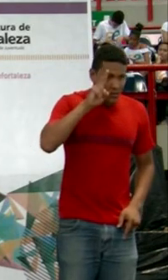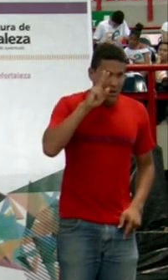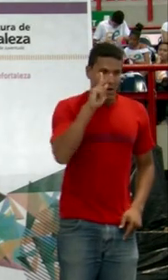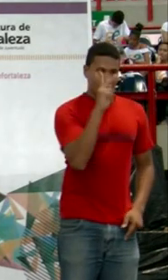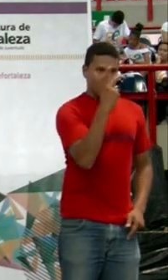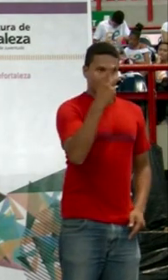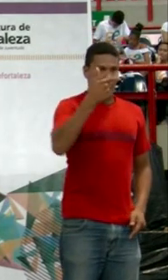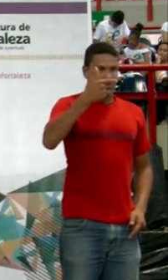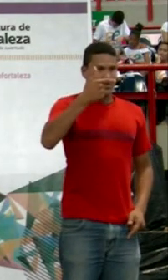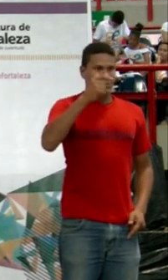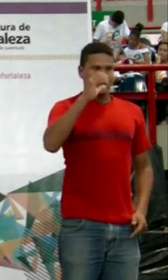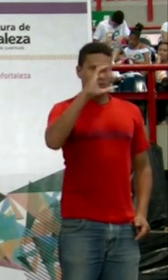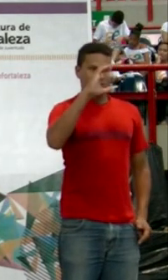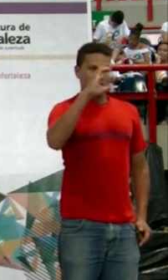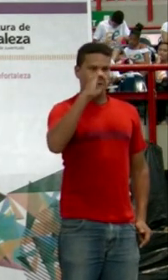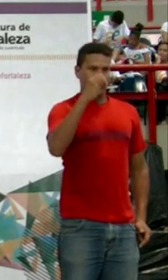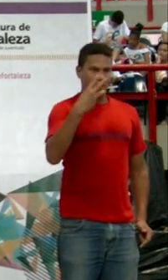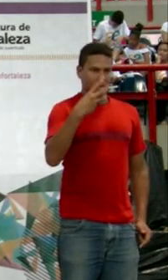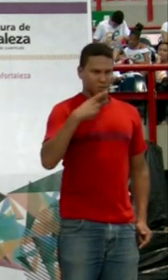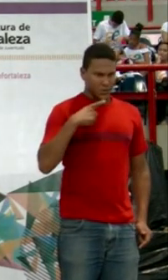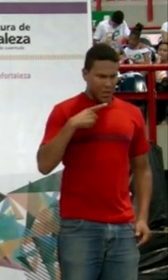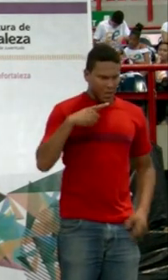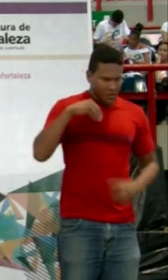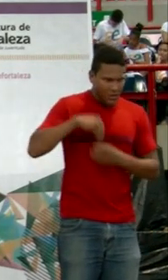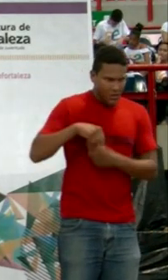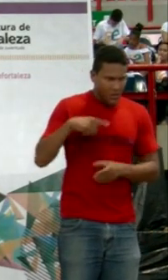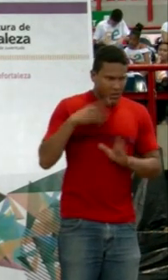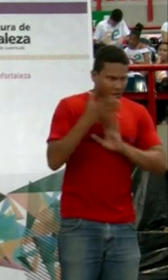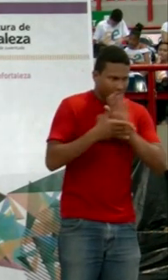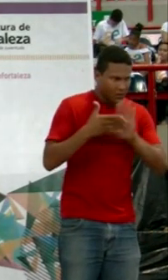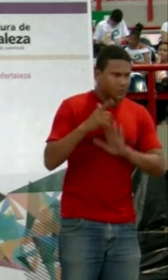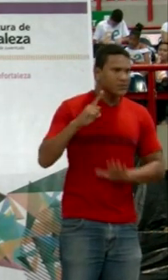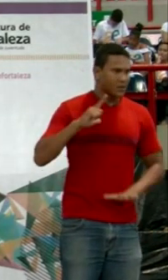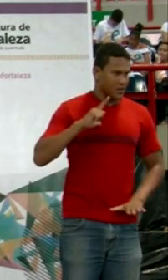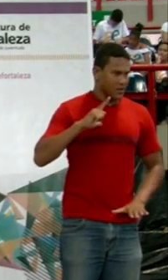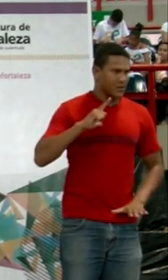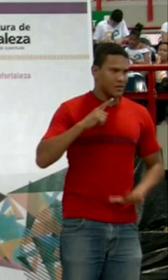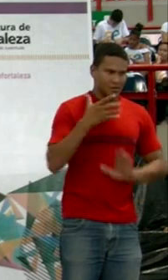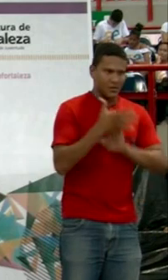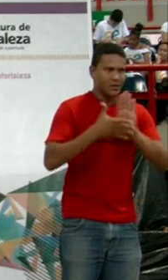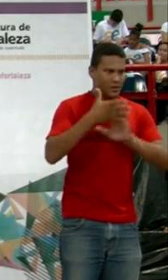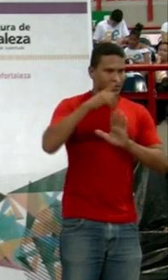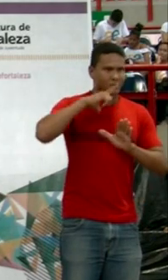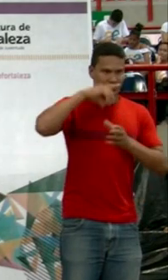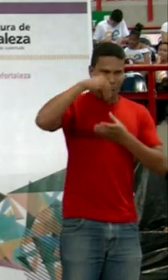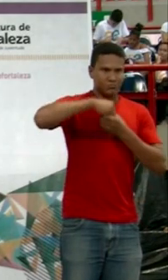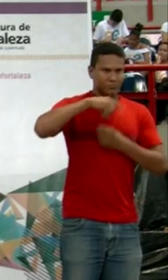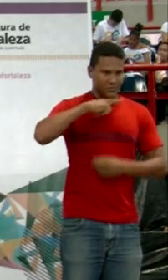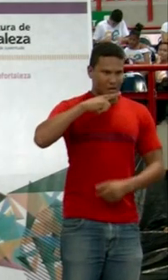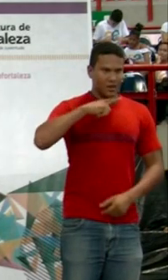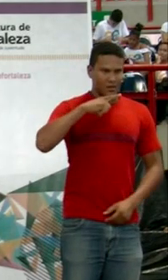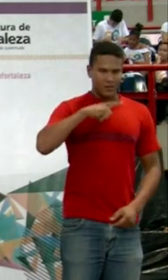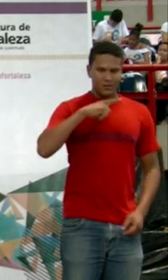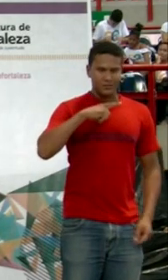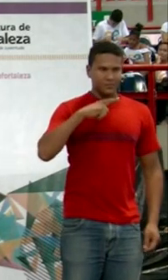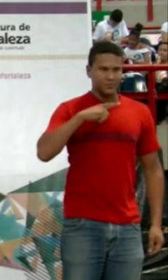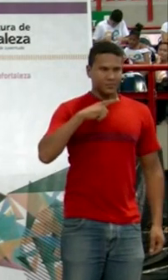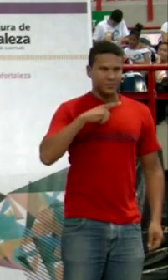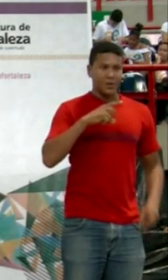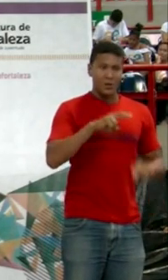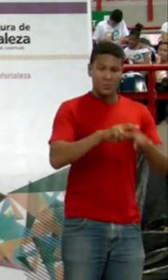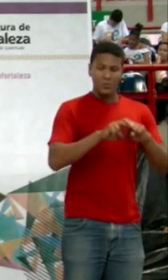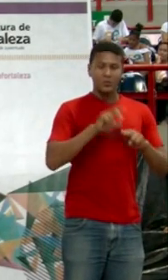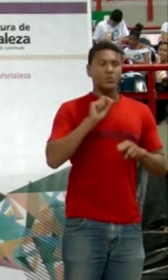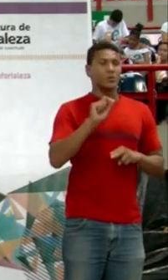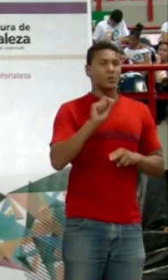H2CO3. Ele aparece aí nessa questão, H2CO3? Aparece, né? É uma questão do Enem. Então, o